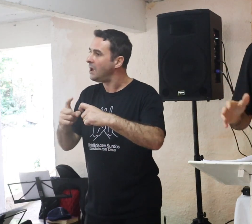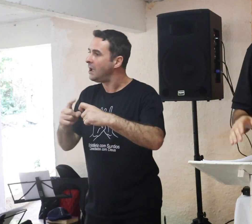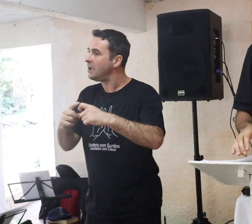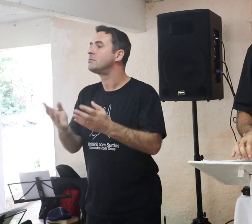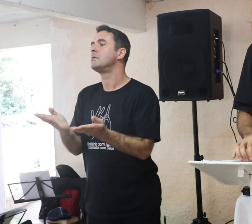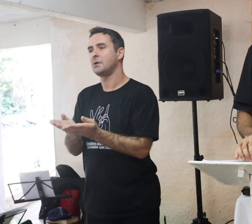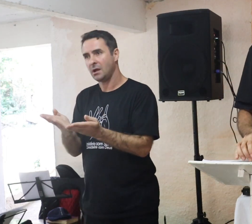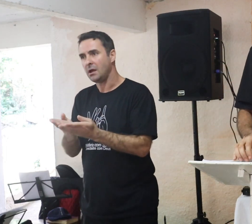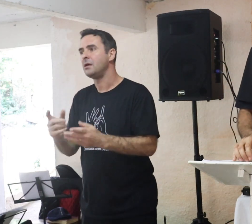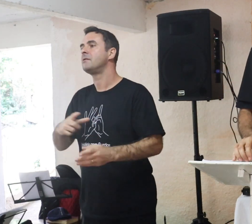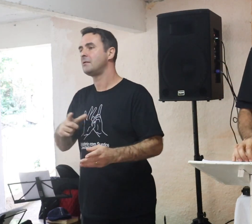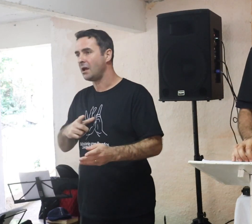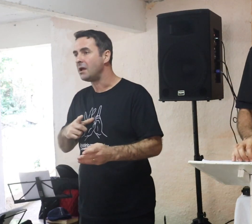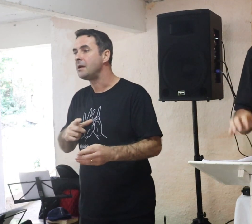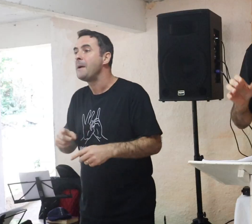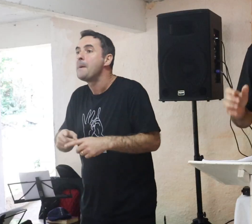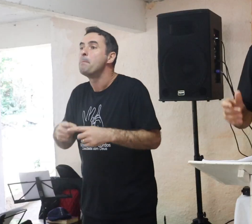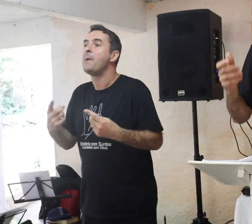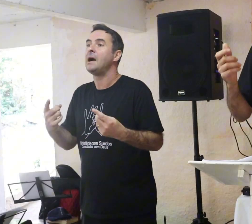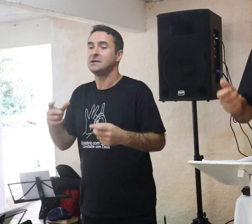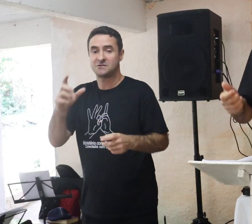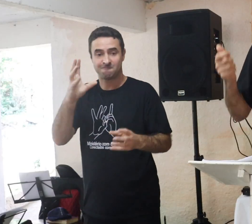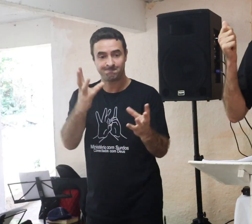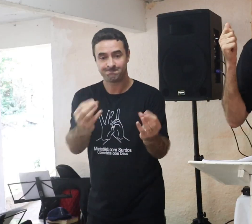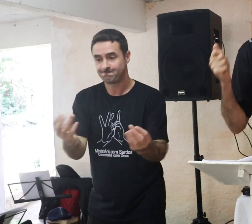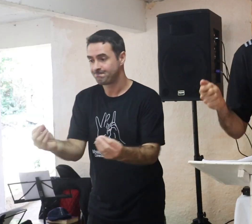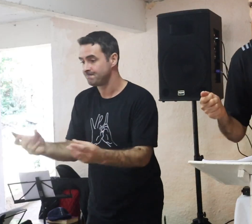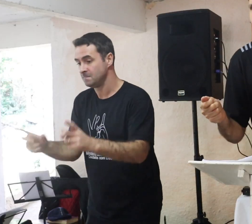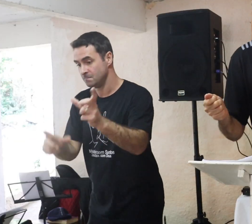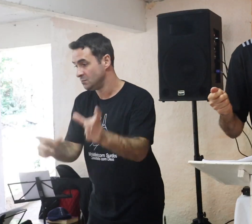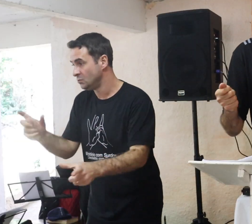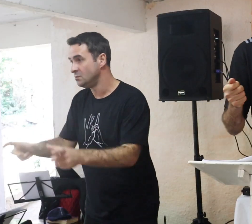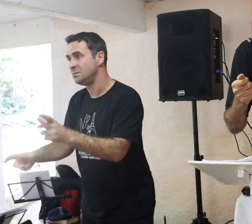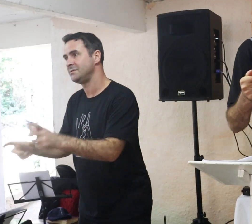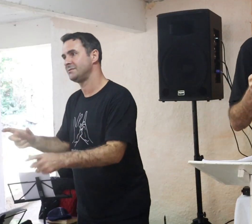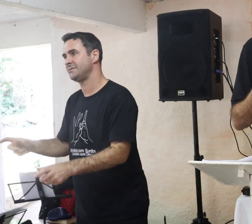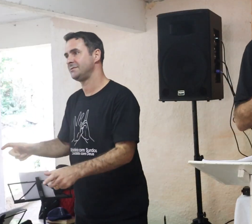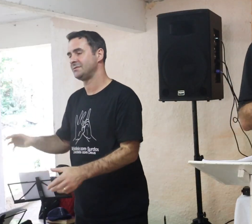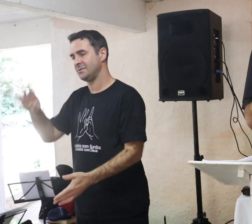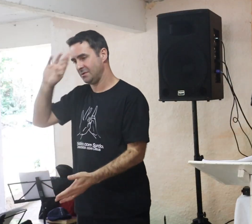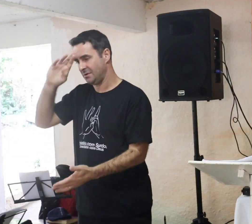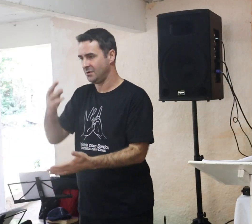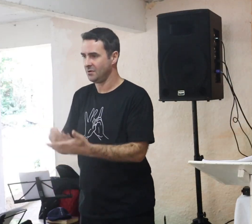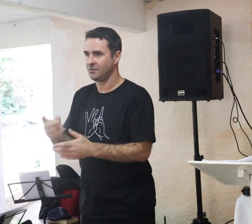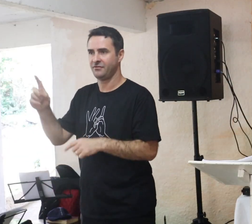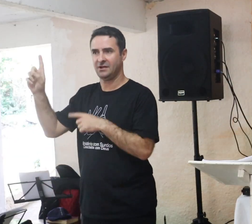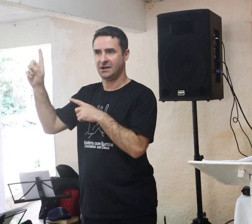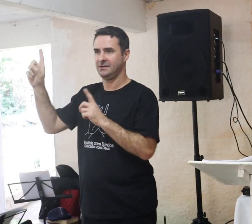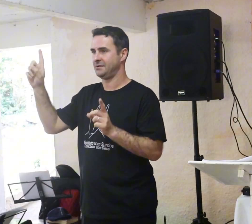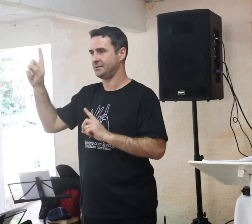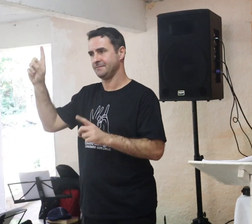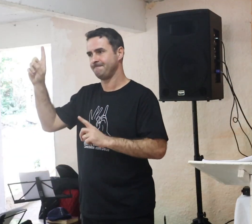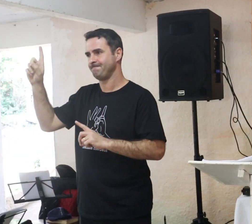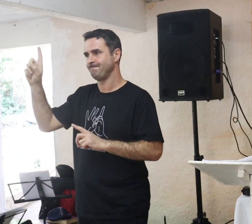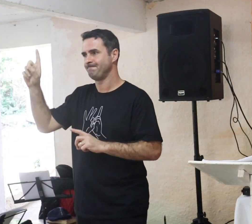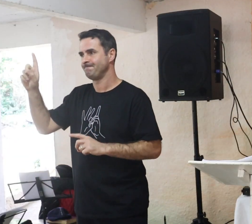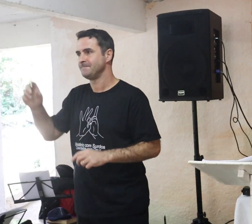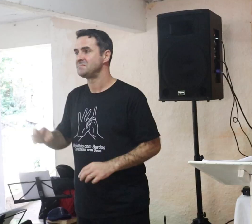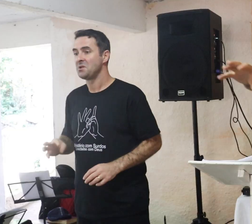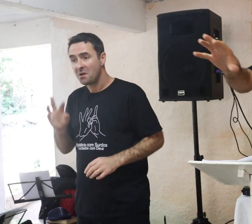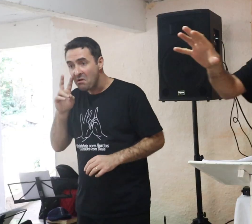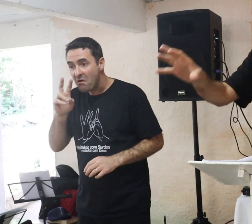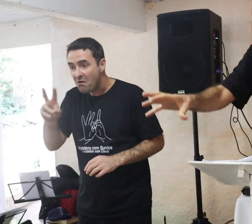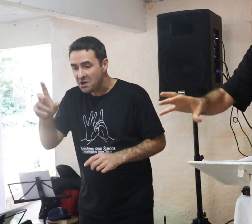crentes, existem sim, mas muitos, eles são céticos. E eles tratam o ser humano como